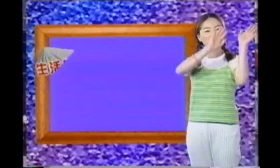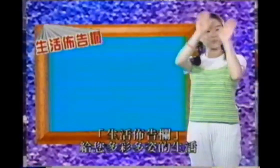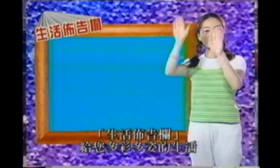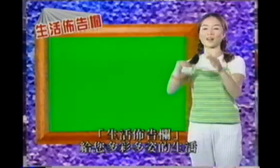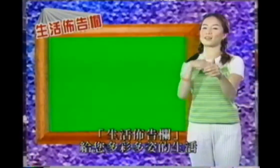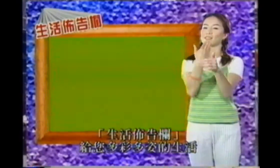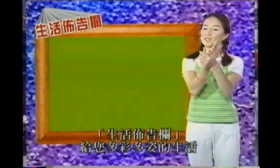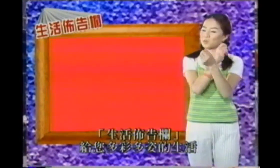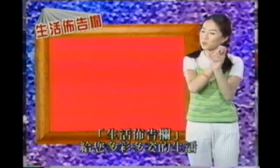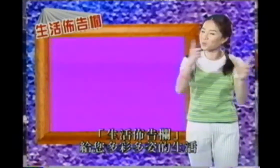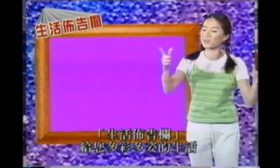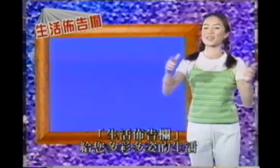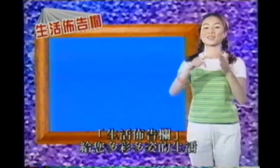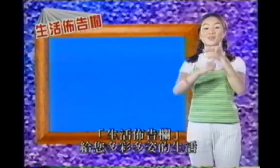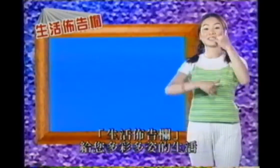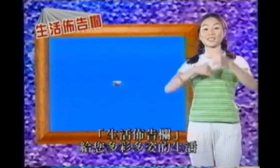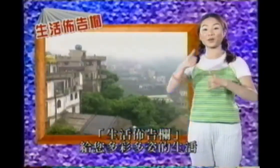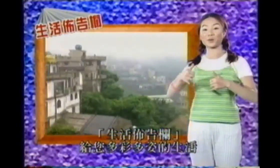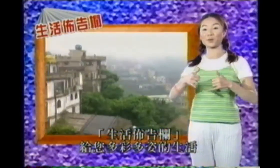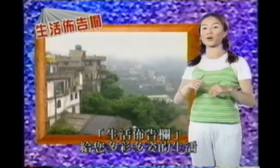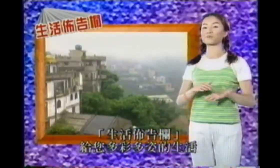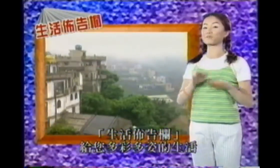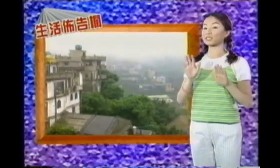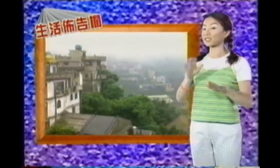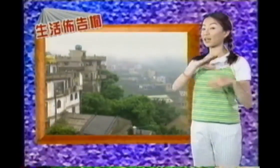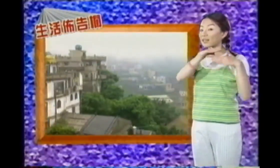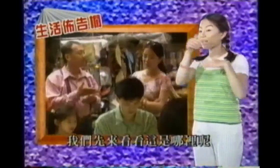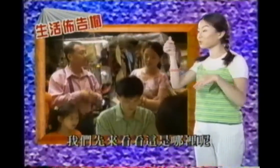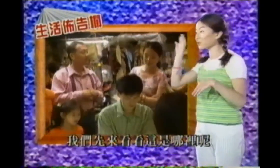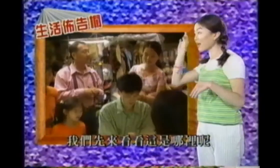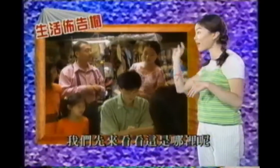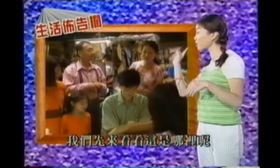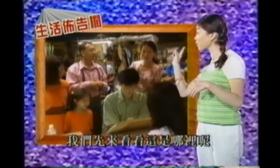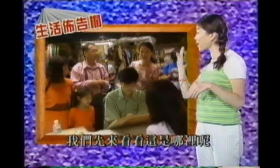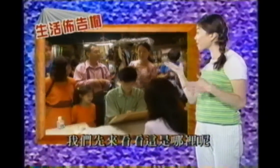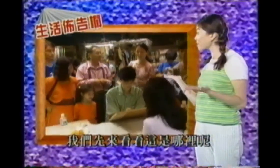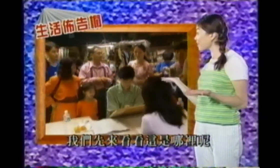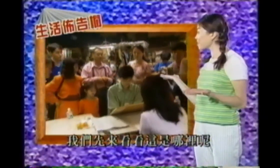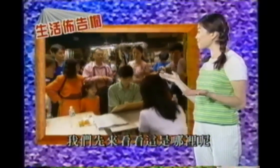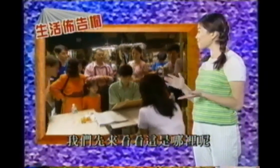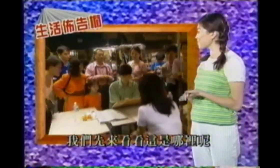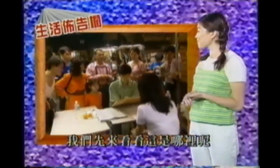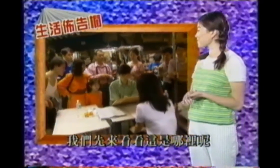生活布告栏给您多彩多姿的生活。先来看看这是哪里呢？